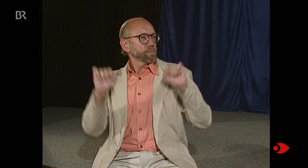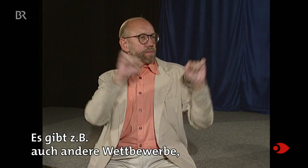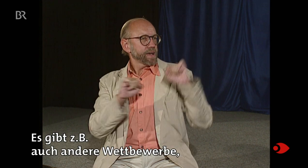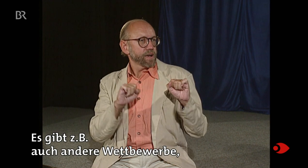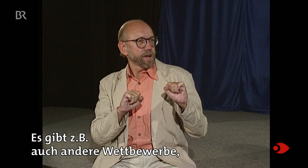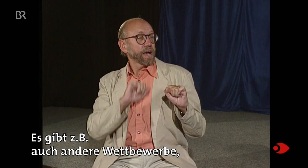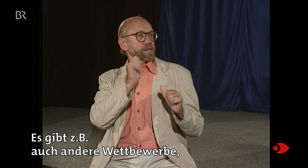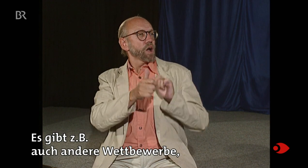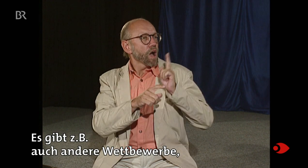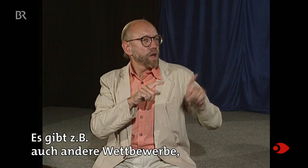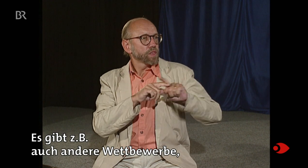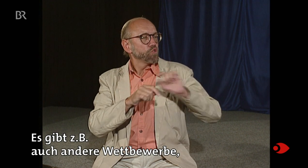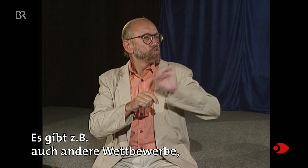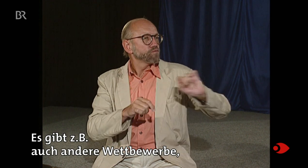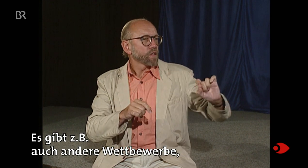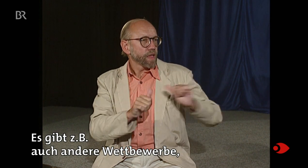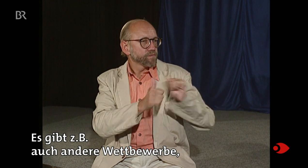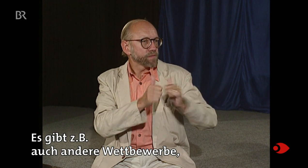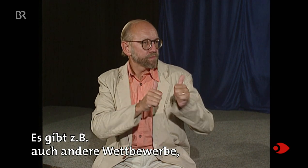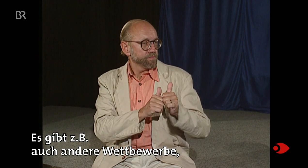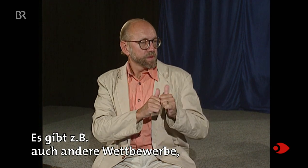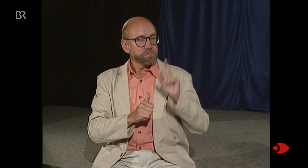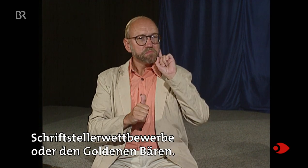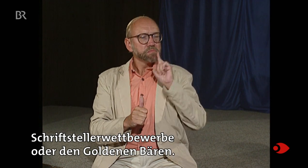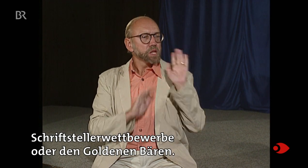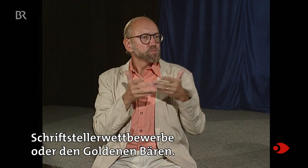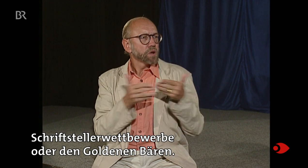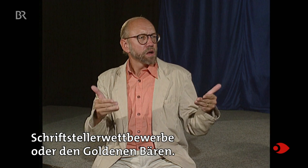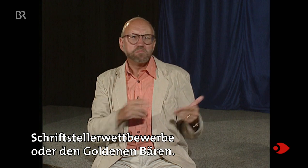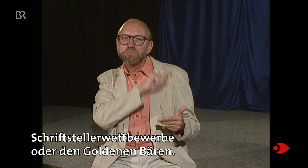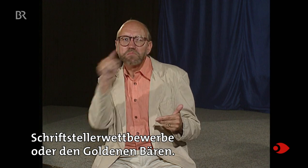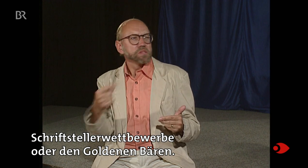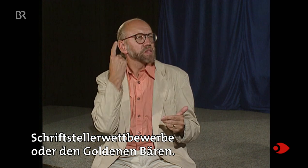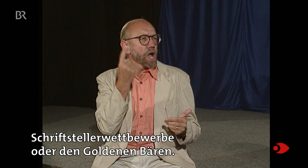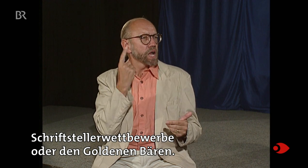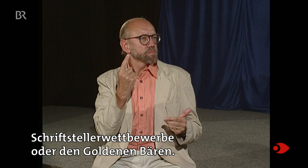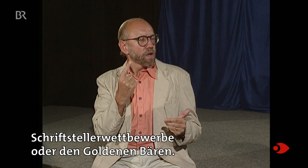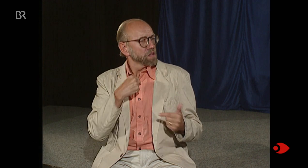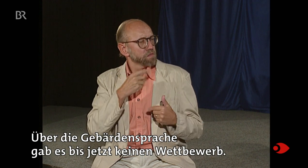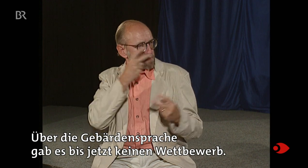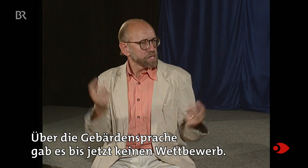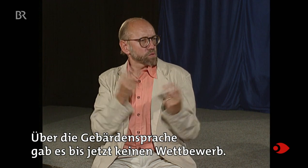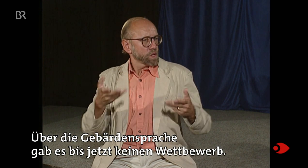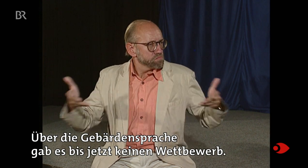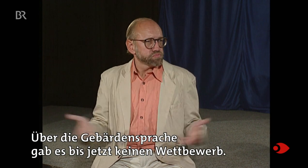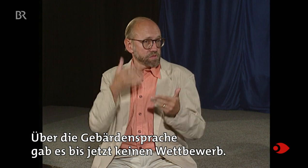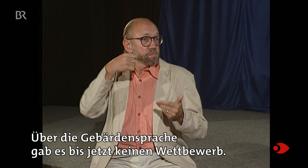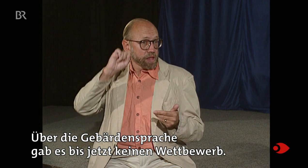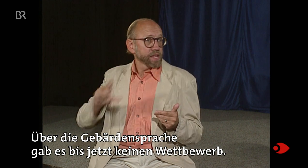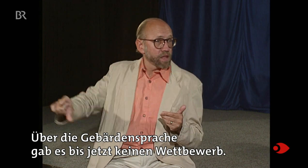Es gibt zum Beispiel auch andere Wettbewerbe, Schriftstellerwettbewerbe oder den Goldenen Bären. Über die Gebärdensprache gab es